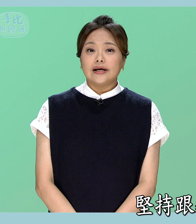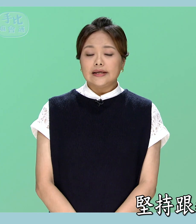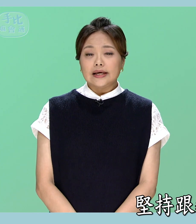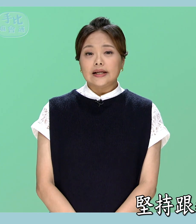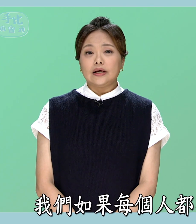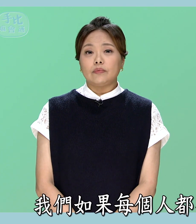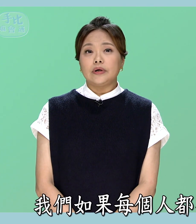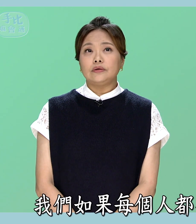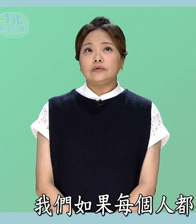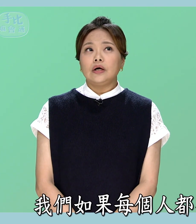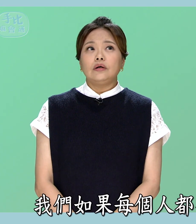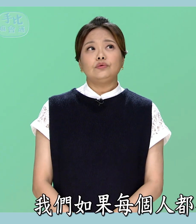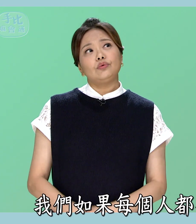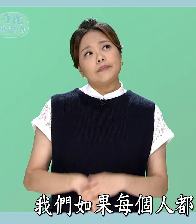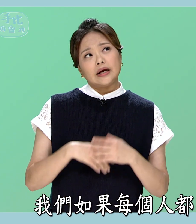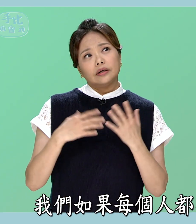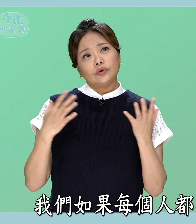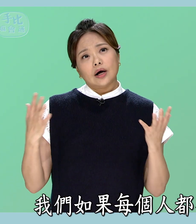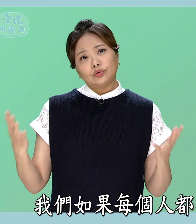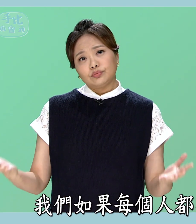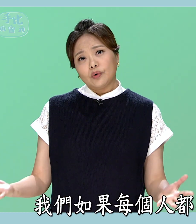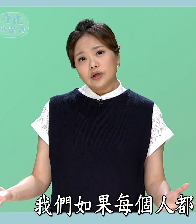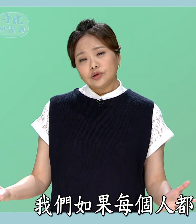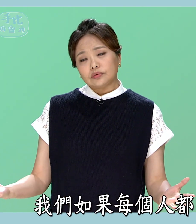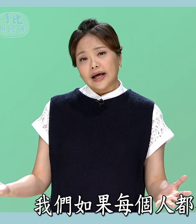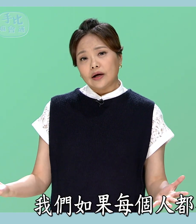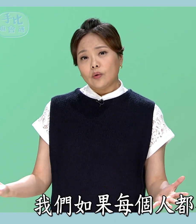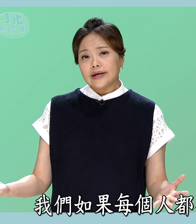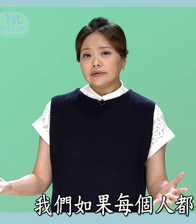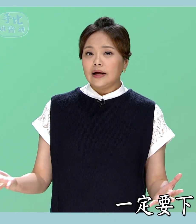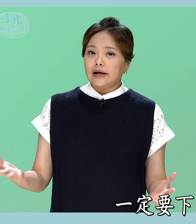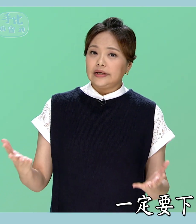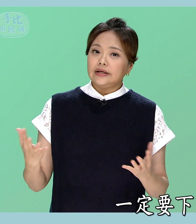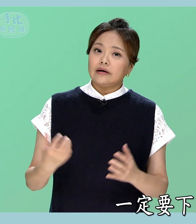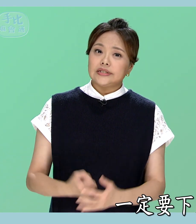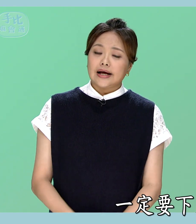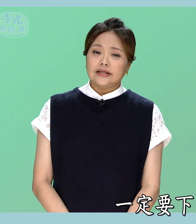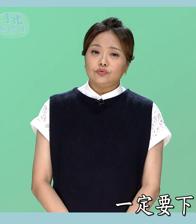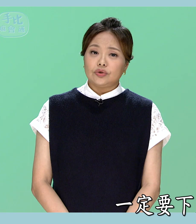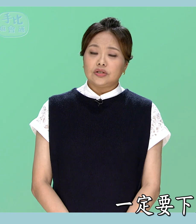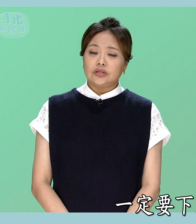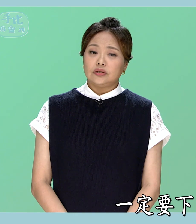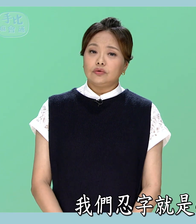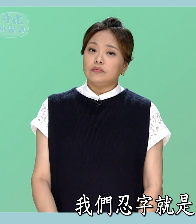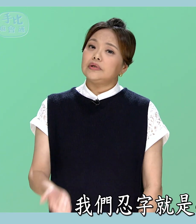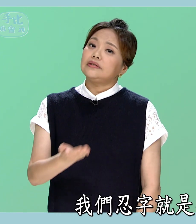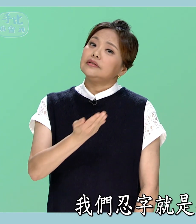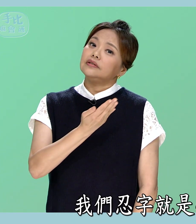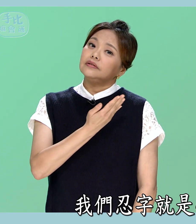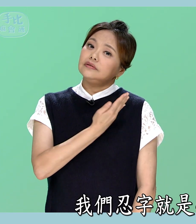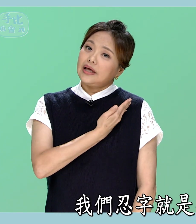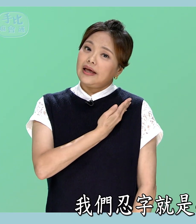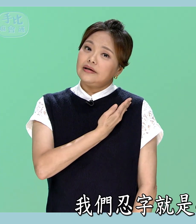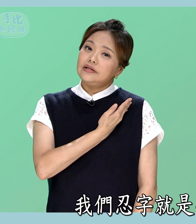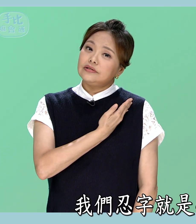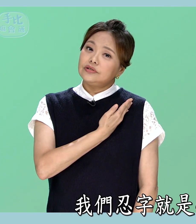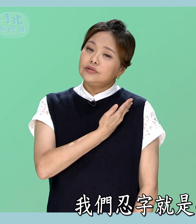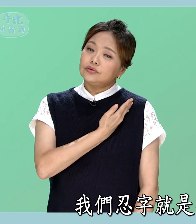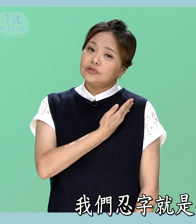毅力，我们如果每个人都要突破各种难关，一定要下定决心。我们，忍字就是